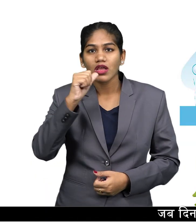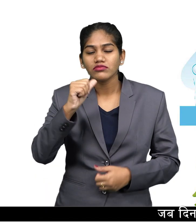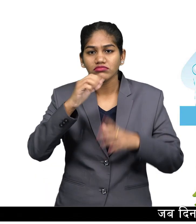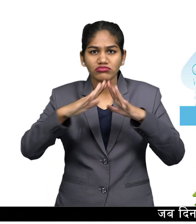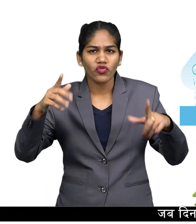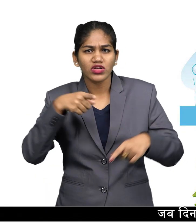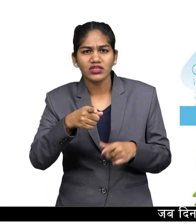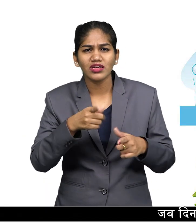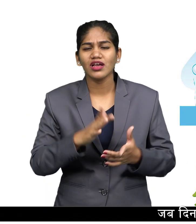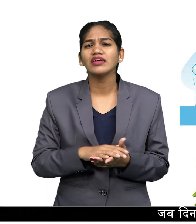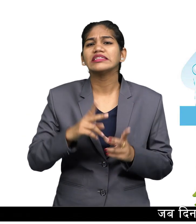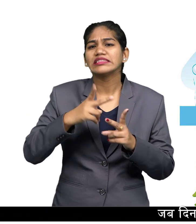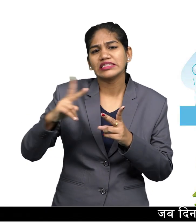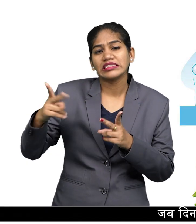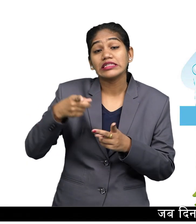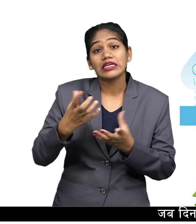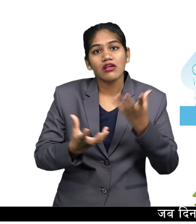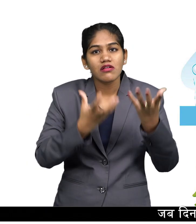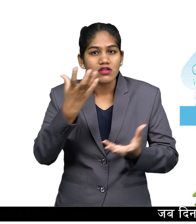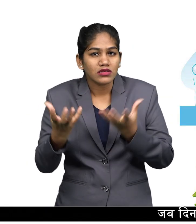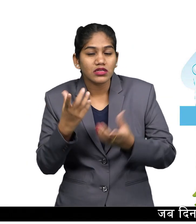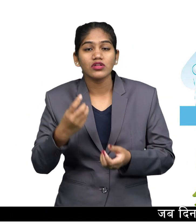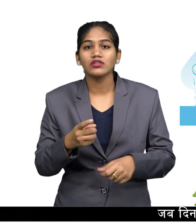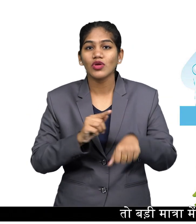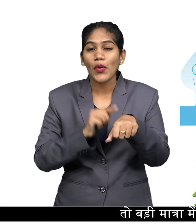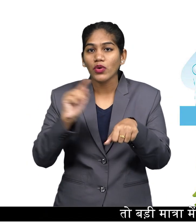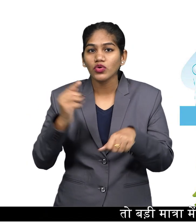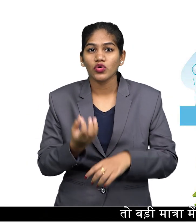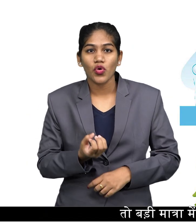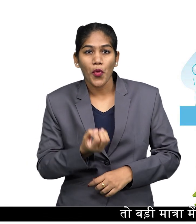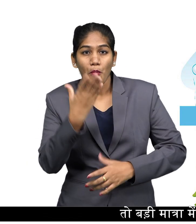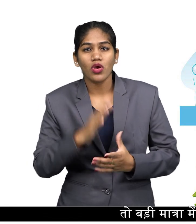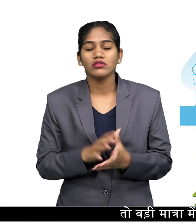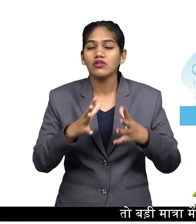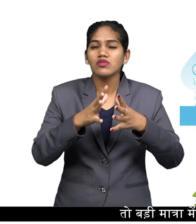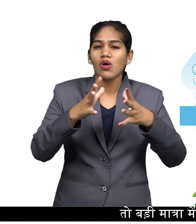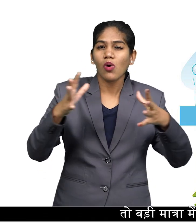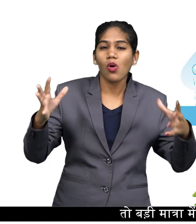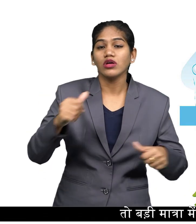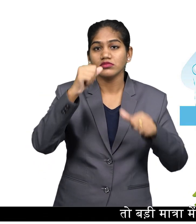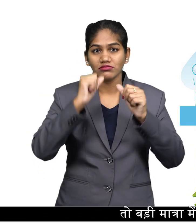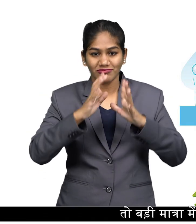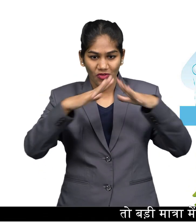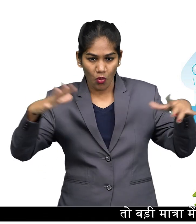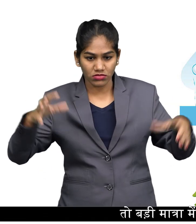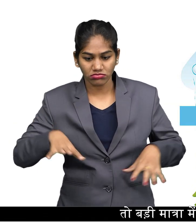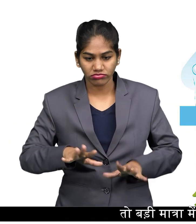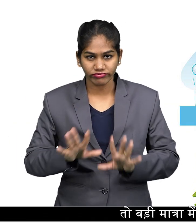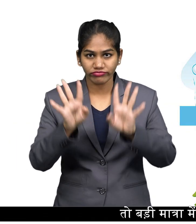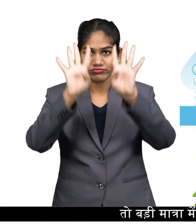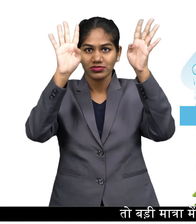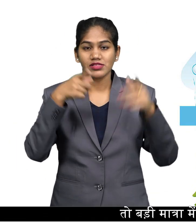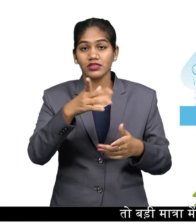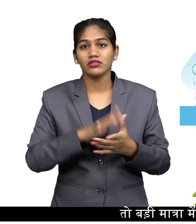पहला, जब दिन के दौरान जल स्रोत गर्म हो जाते हैं तो बड़ी मात्रा में पानी वाष्पित होकर हवा में